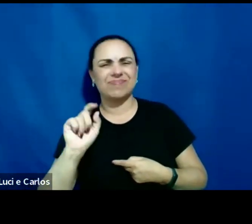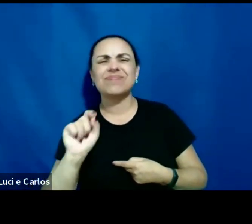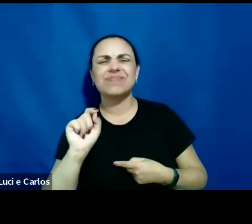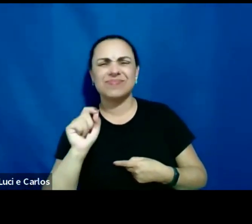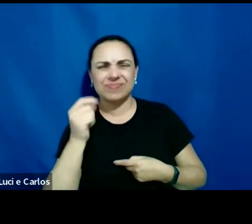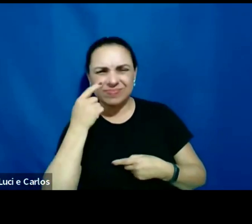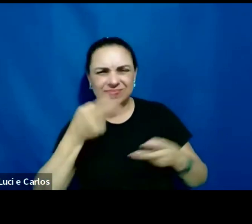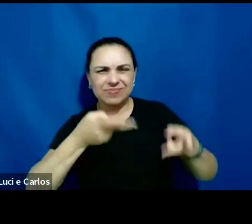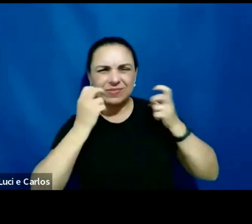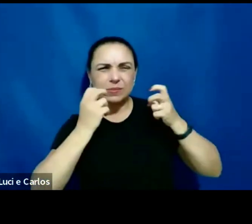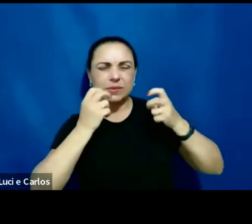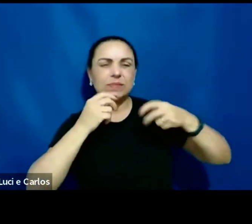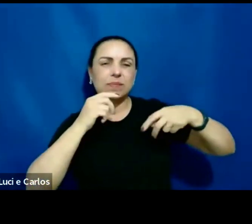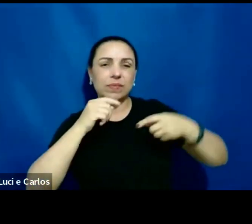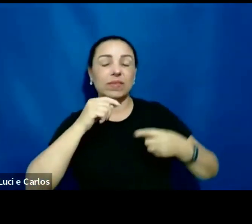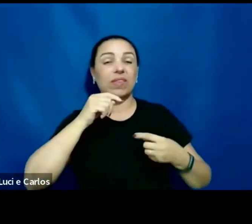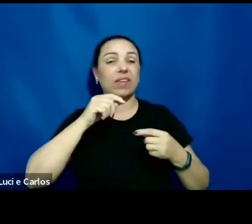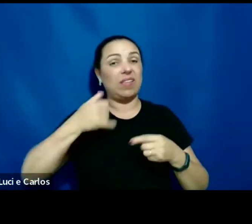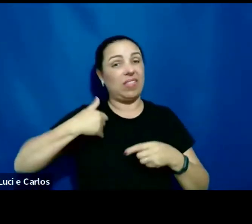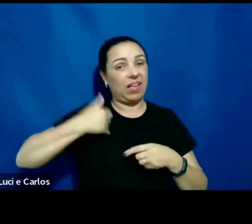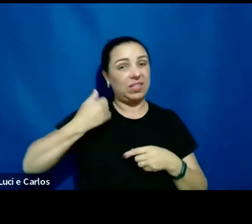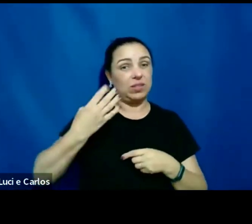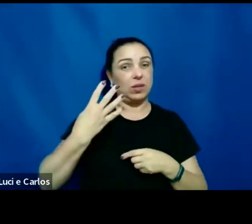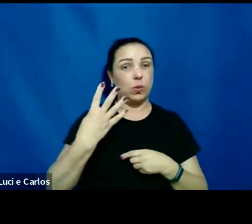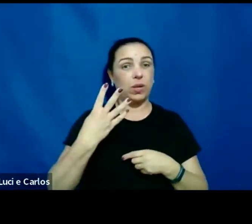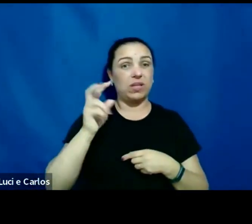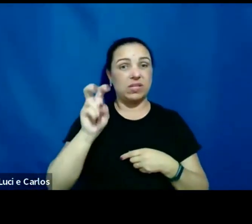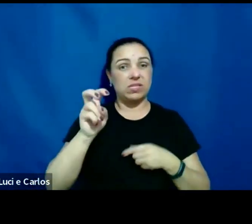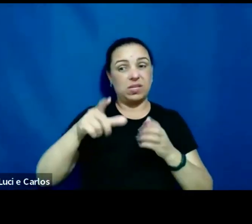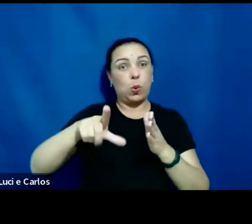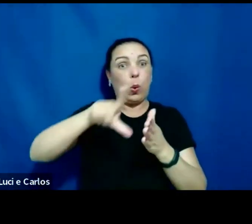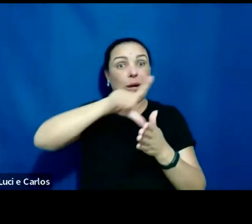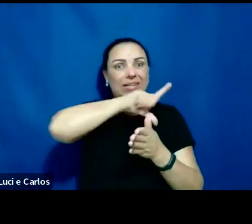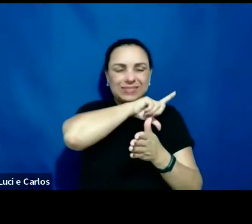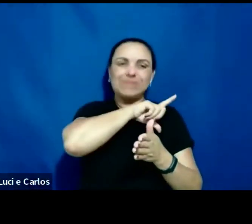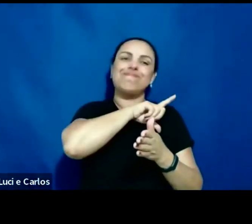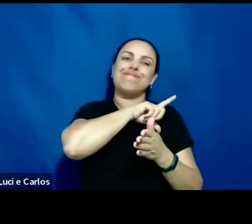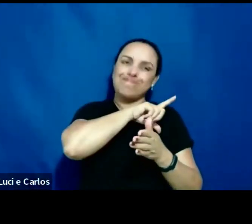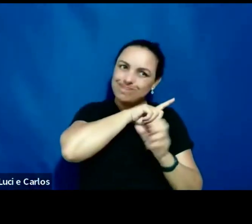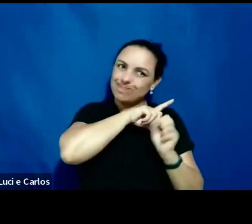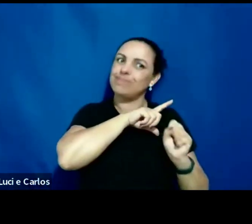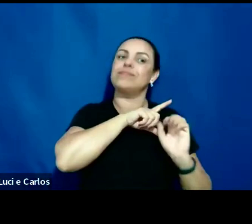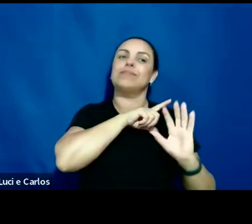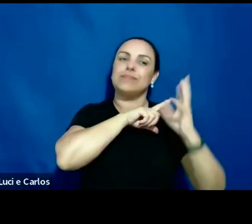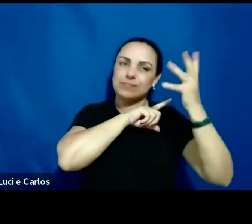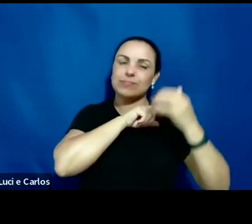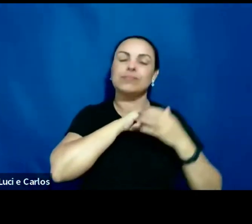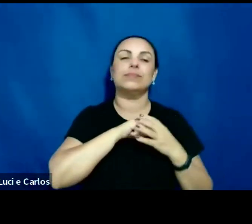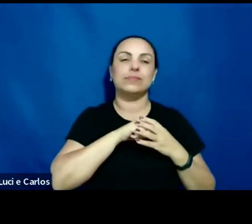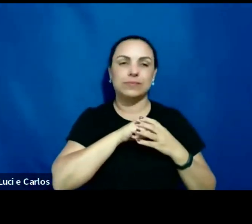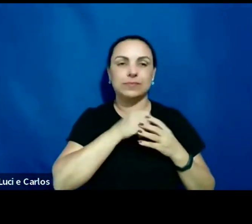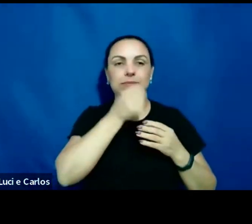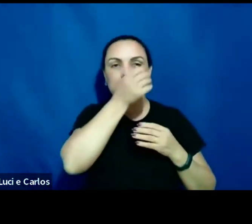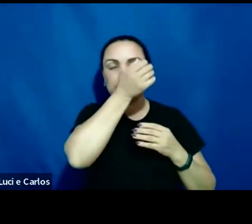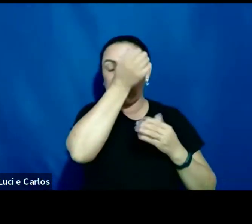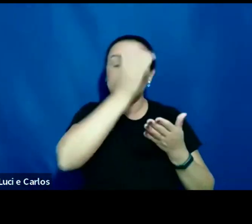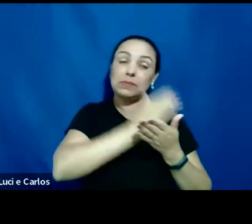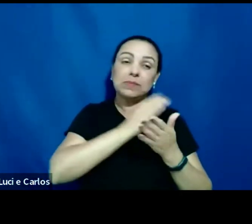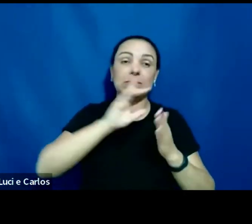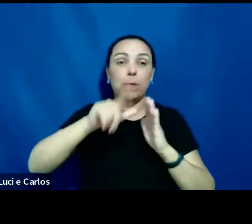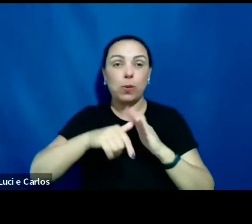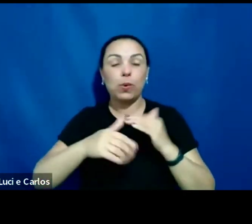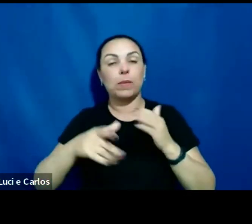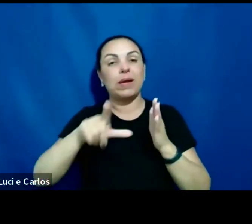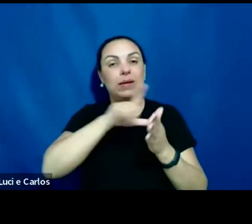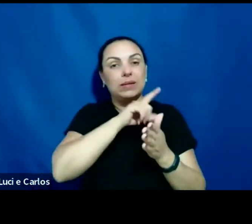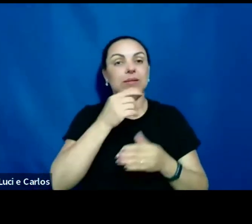a trombose ela vem antes dos 45 anos de idade. Geralmente, tá? Alguns indivíduos podem desenvolver mais tarde, mas a maioria das vezes